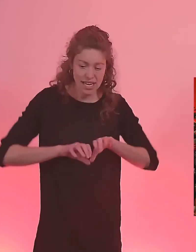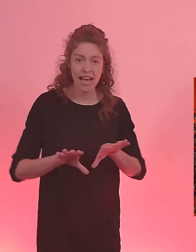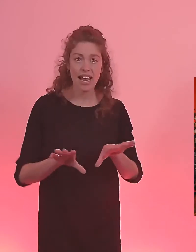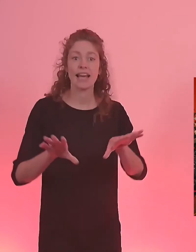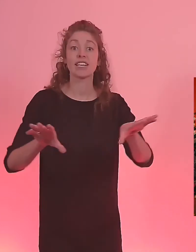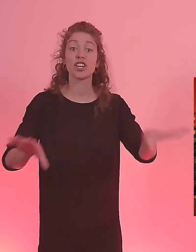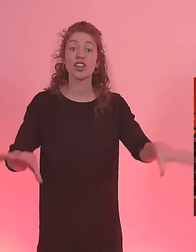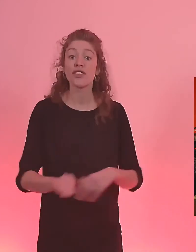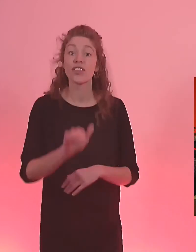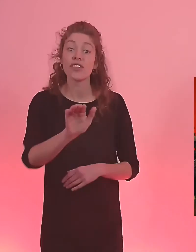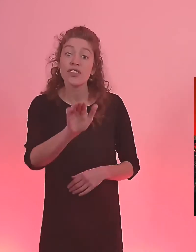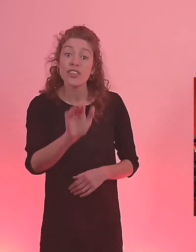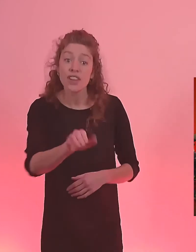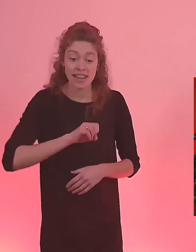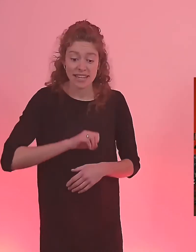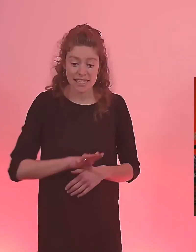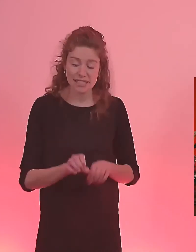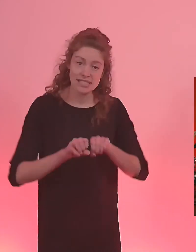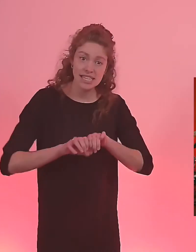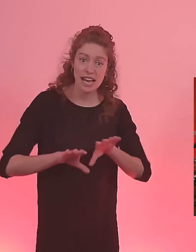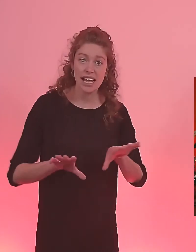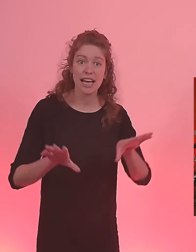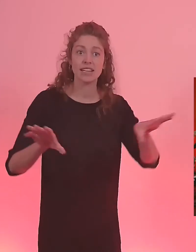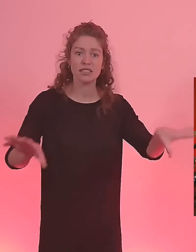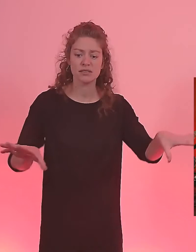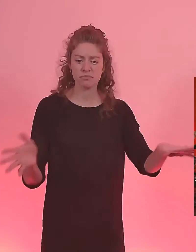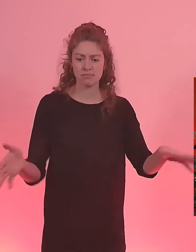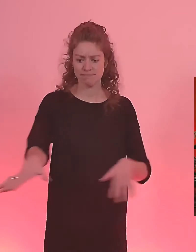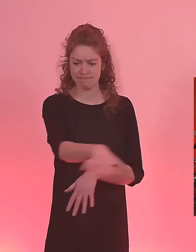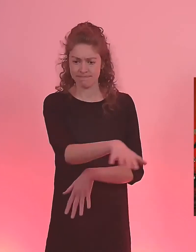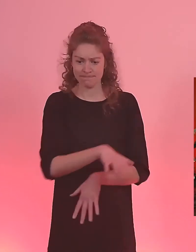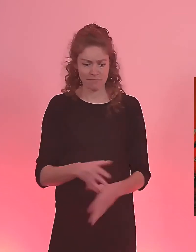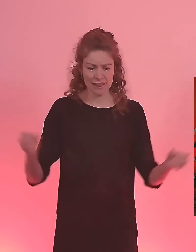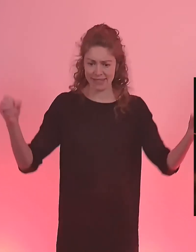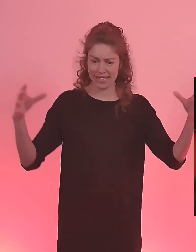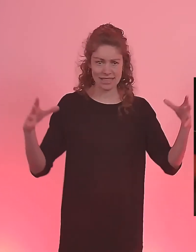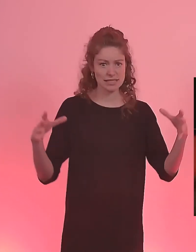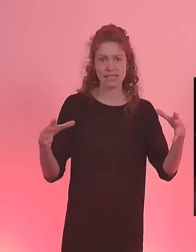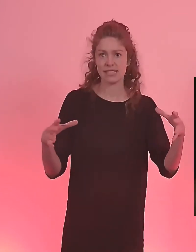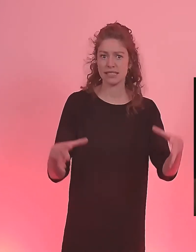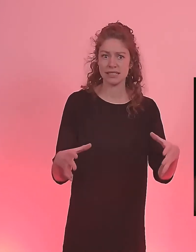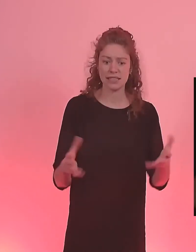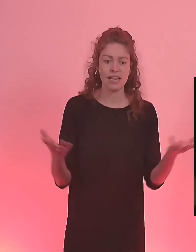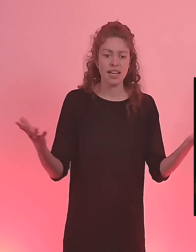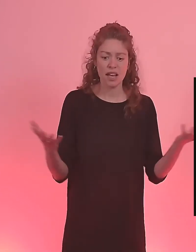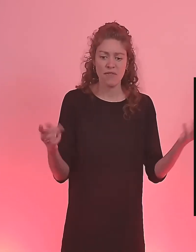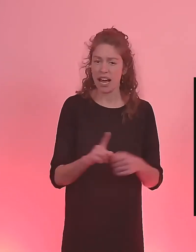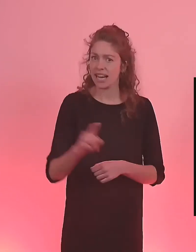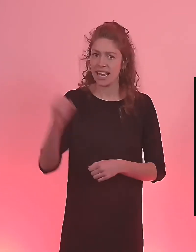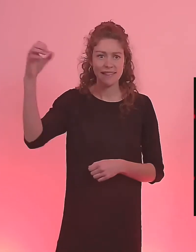maar schijnen. Laat je licht maar schijnen. Waar geen licht meer is.